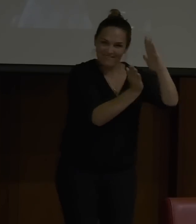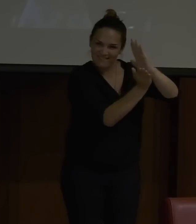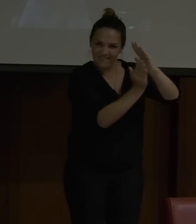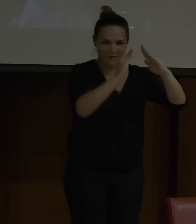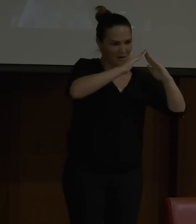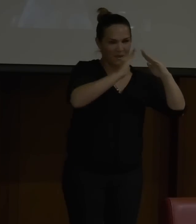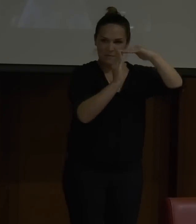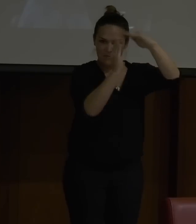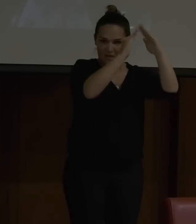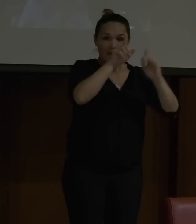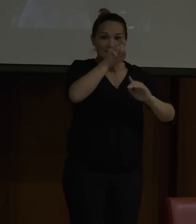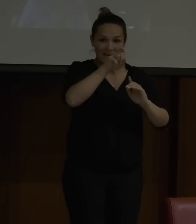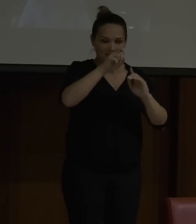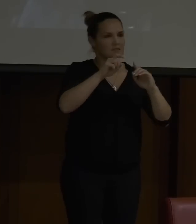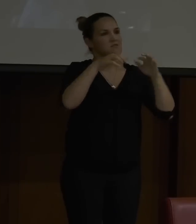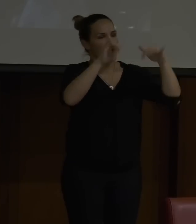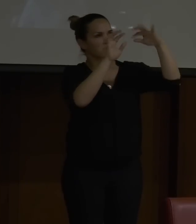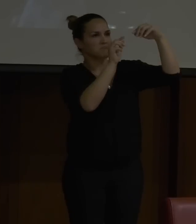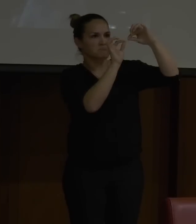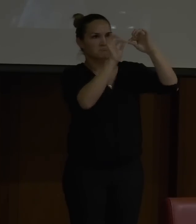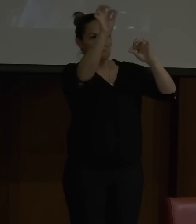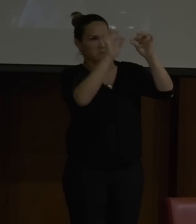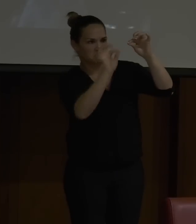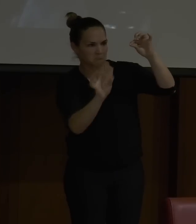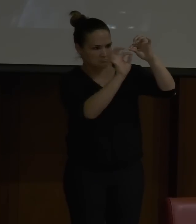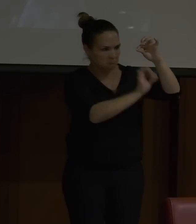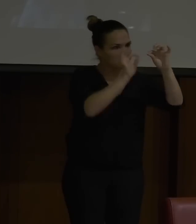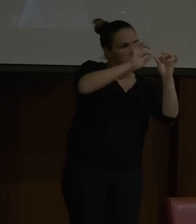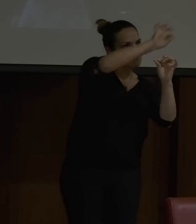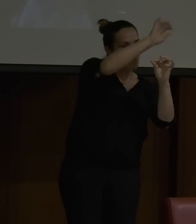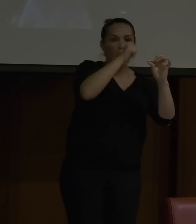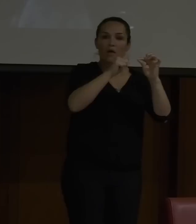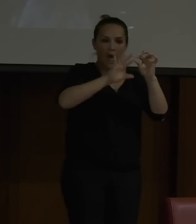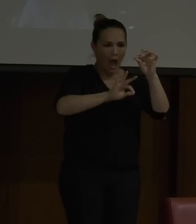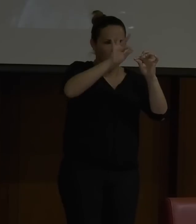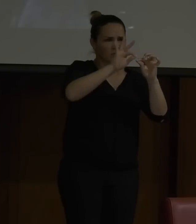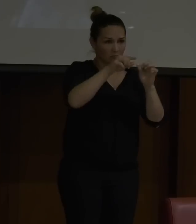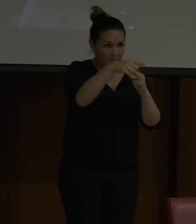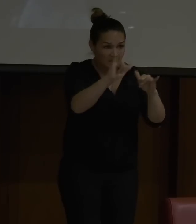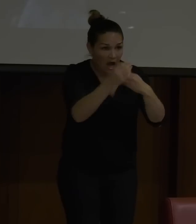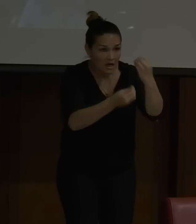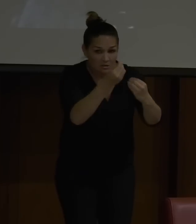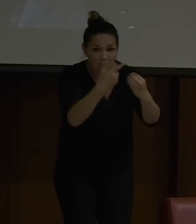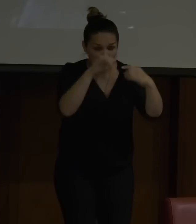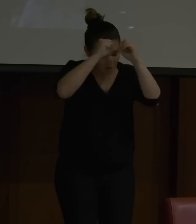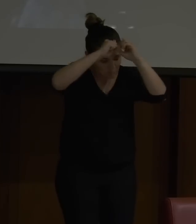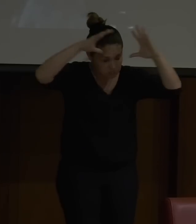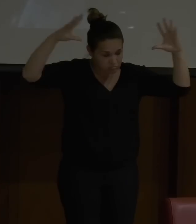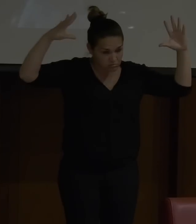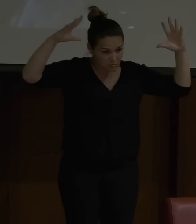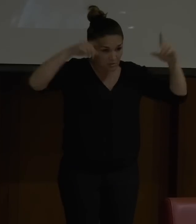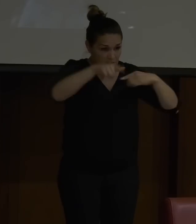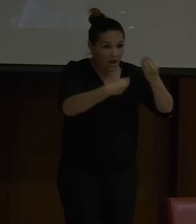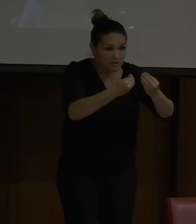ellas con las mismas caras, la base del cubo y la mitad de su altura. Es cierto, pero ¿cómo lo hizo? En mi cabeza, igual que usted.